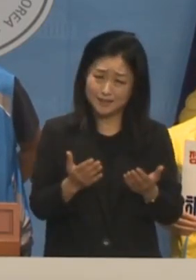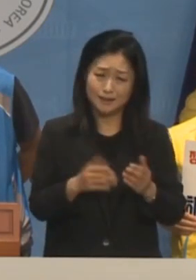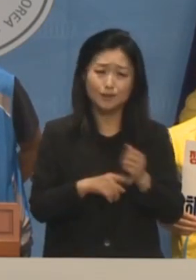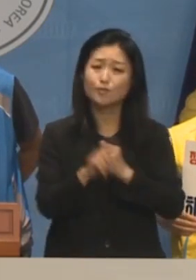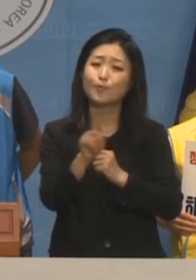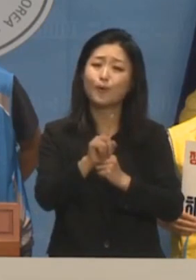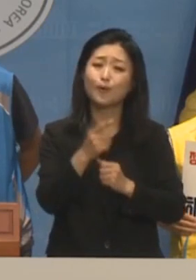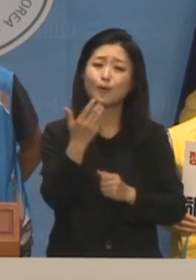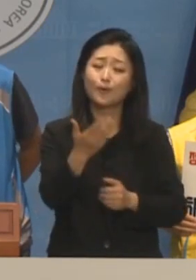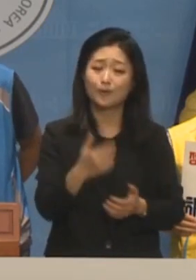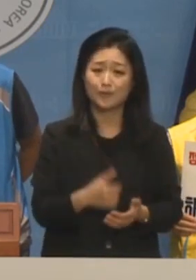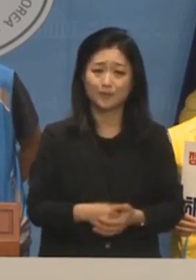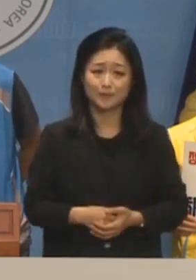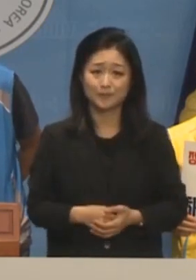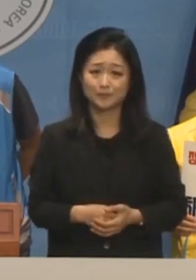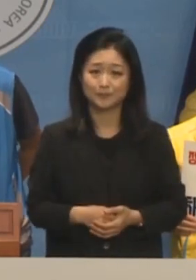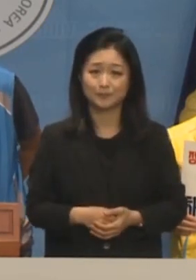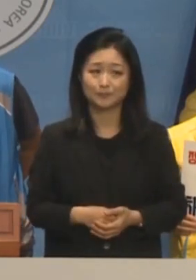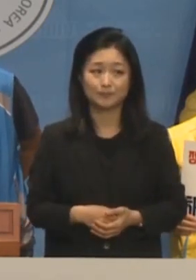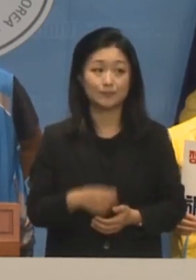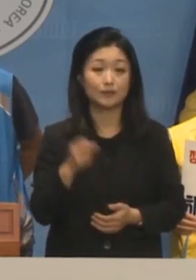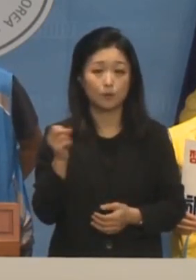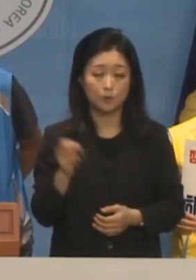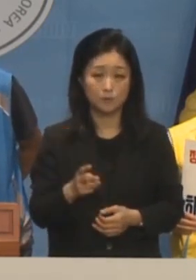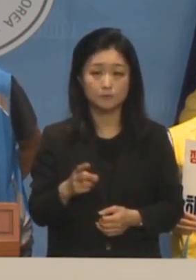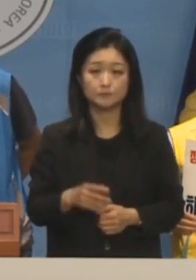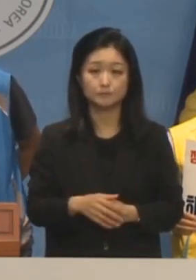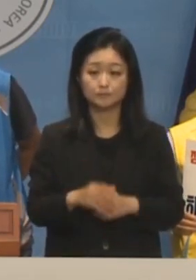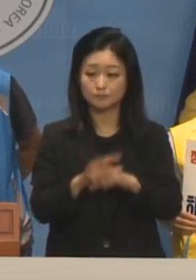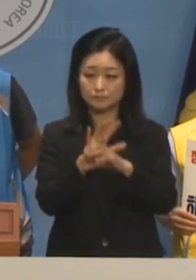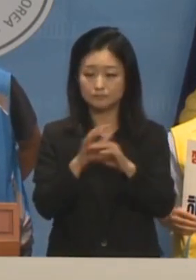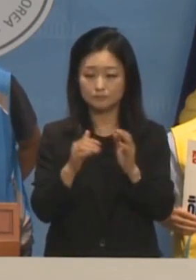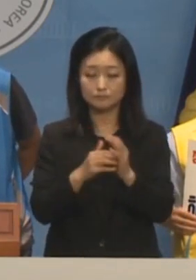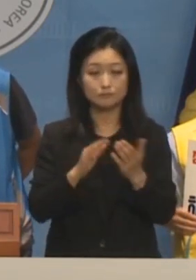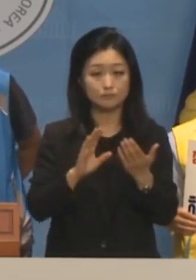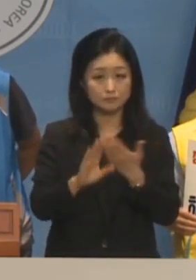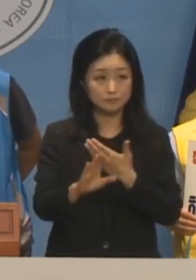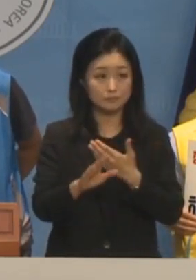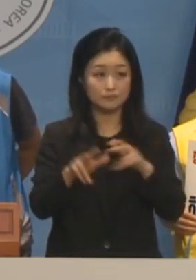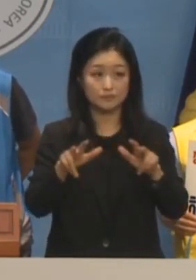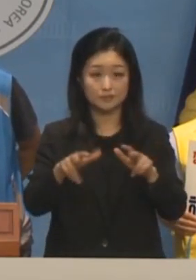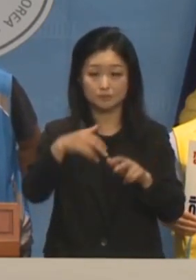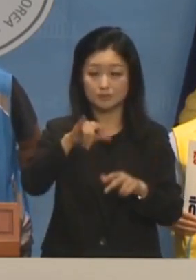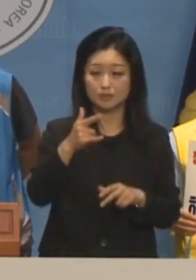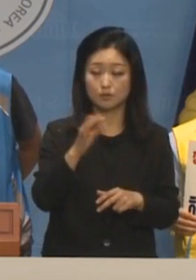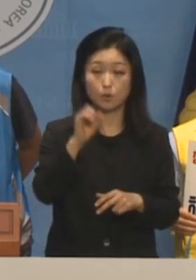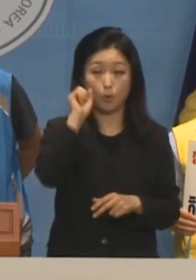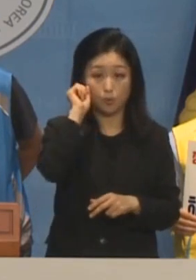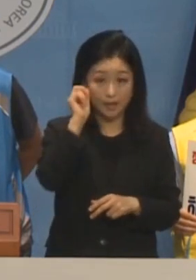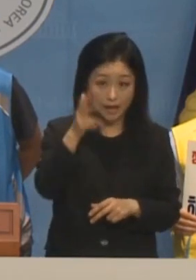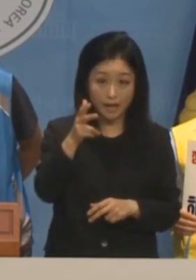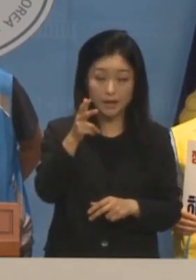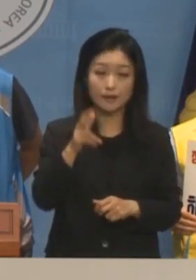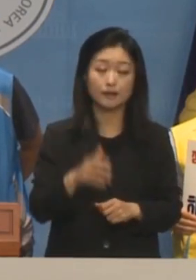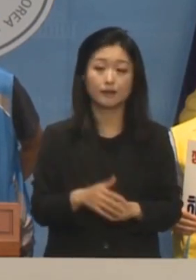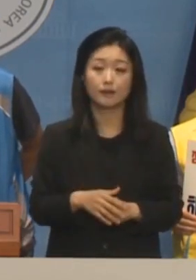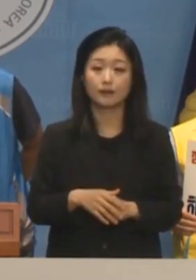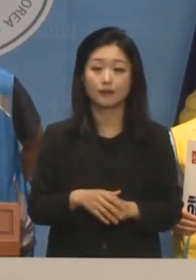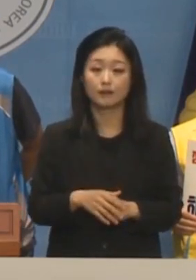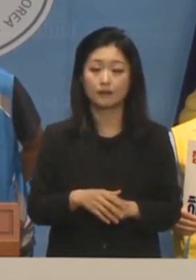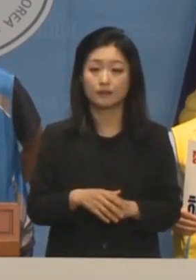이유가 무엇입니까? 그리고 코로나가 끝난 지금 세종호텔은